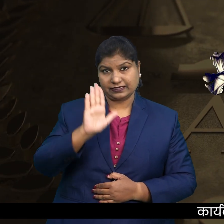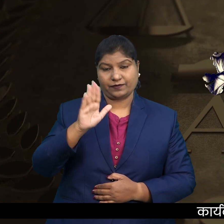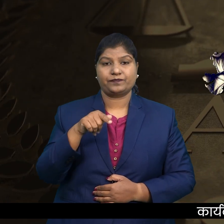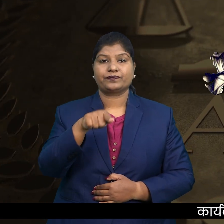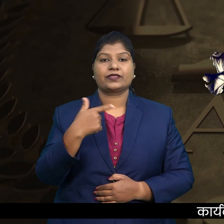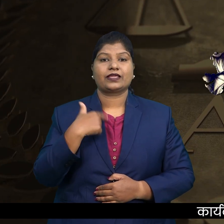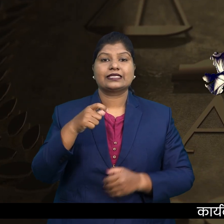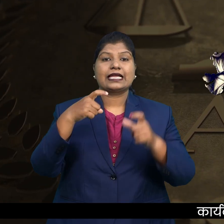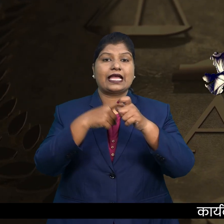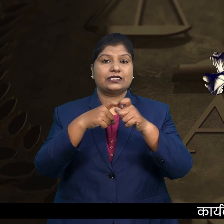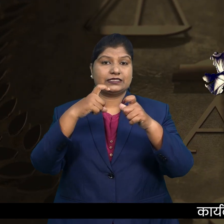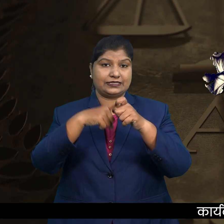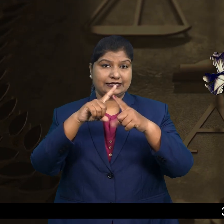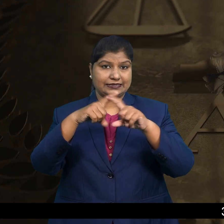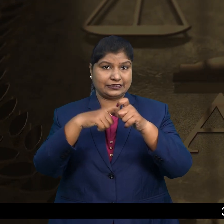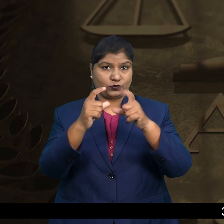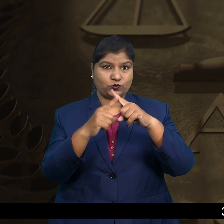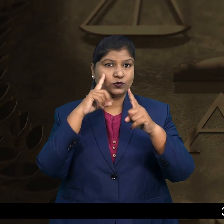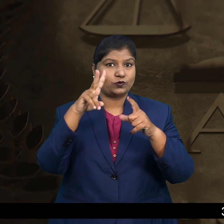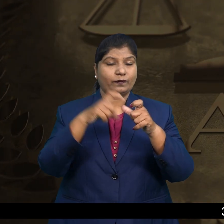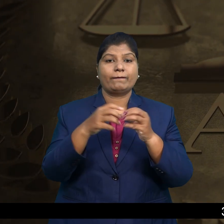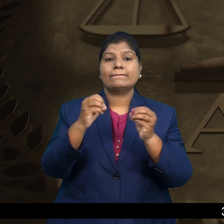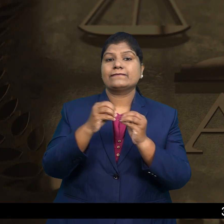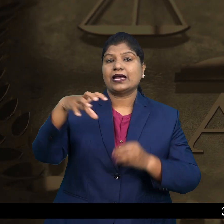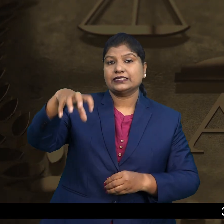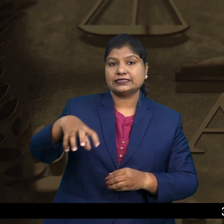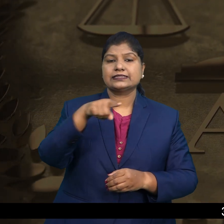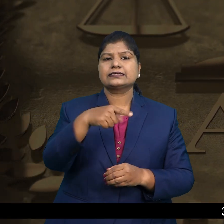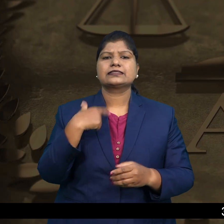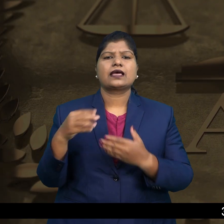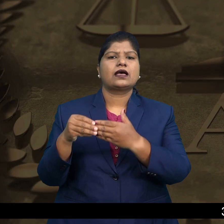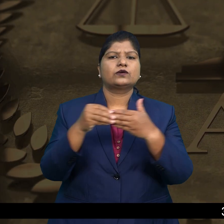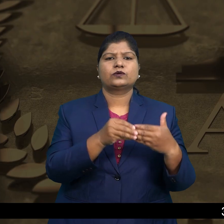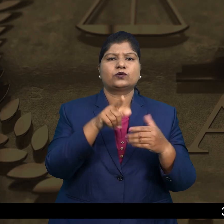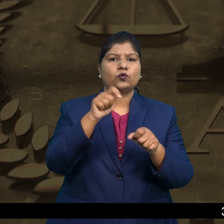भारतात कार्यकारी शाखा अध्यक्ष,